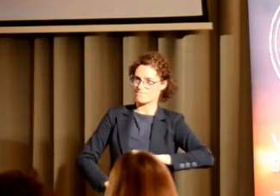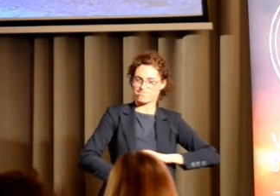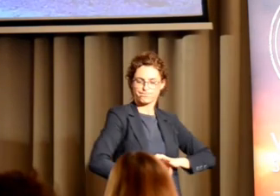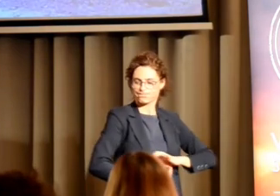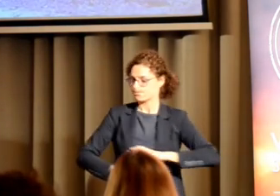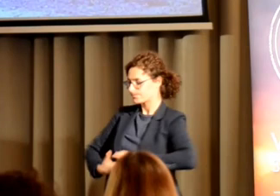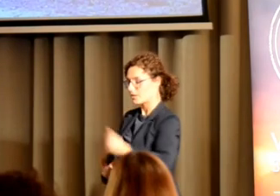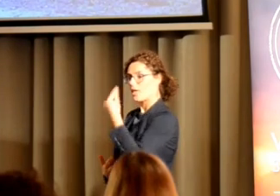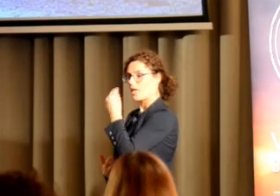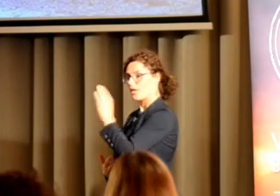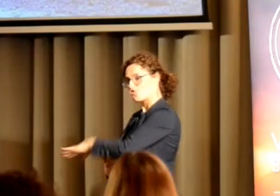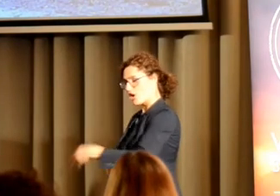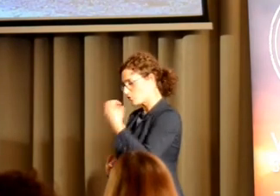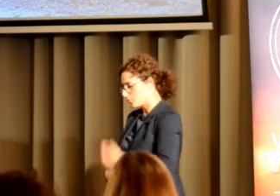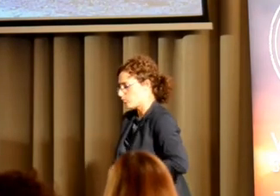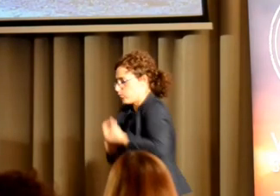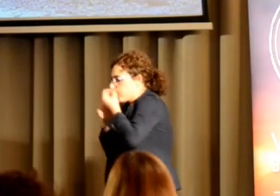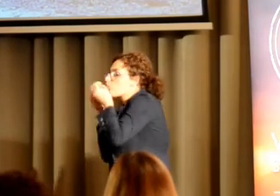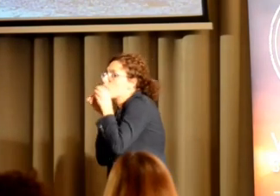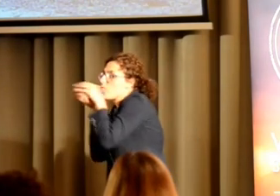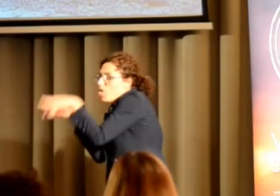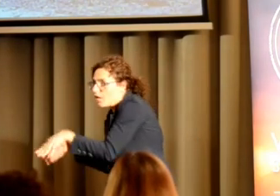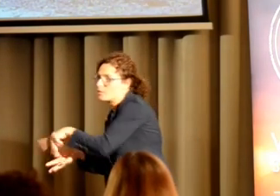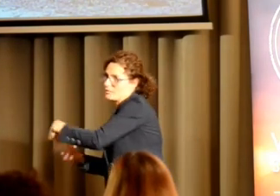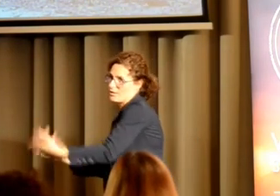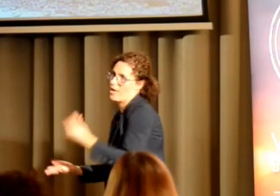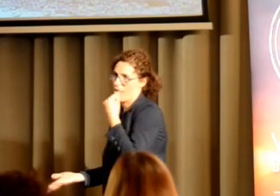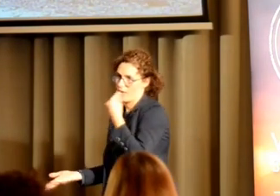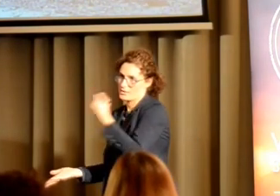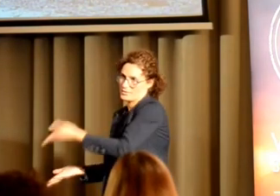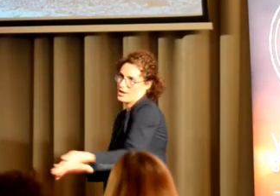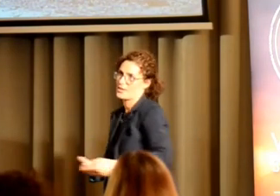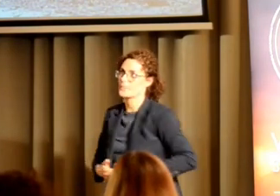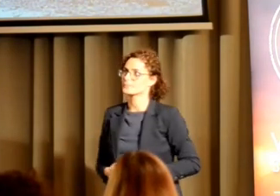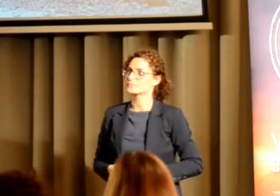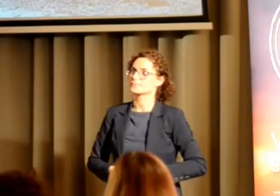to szczenięto. A to już samiec